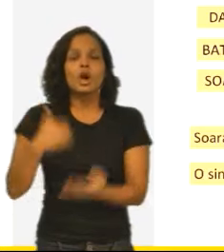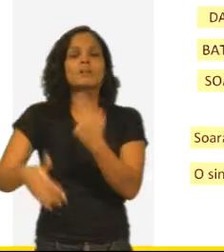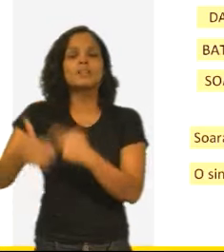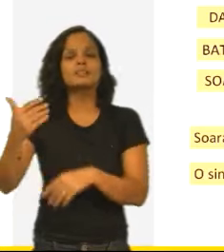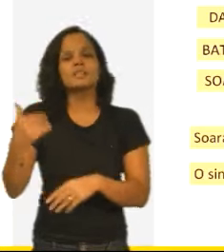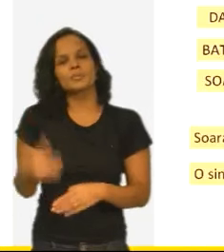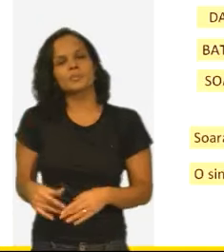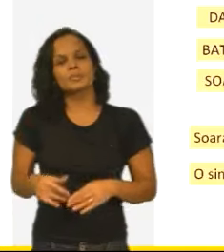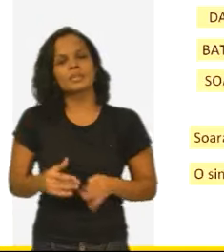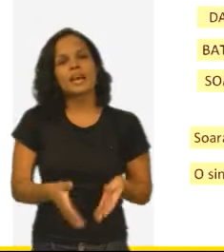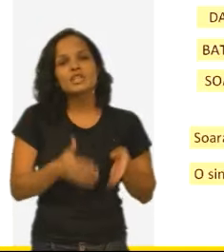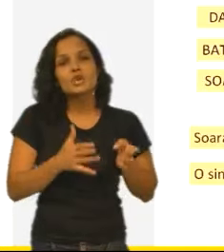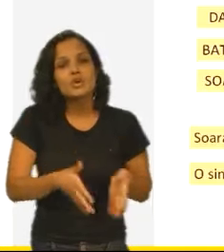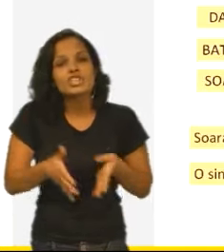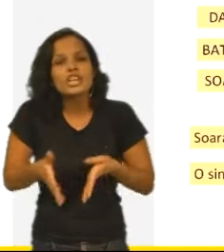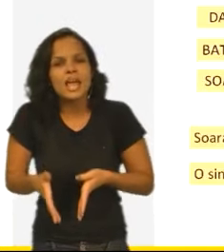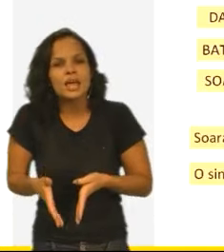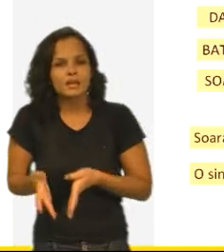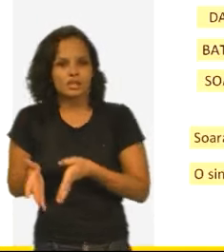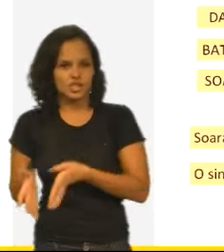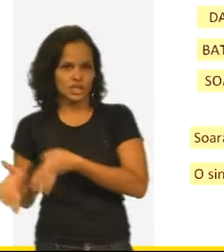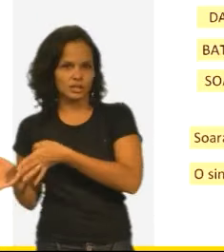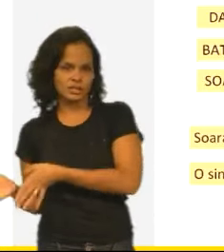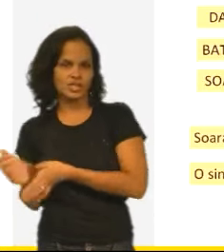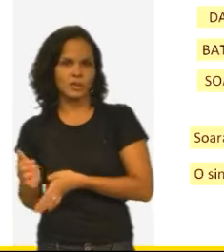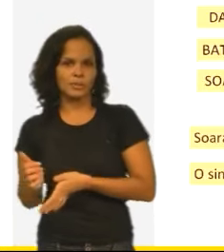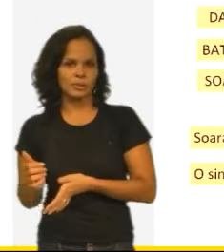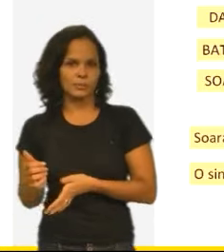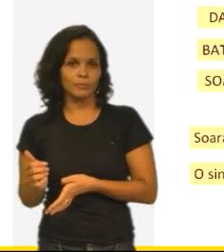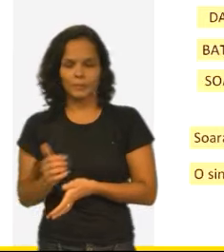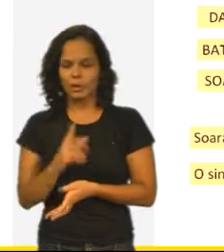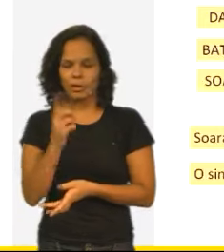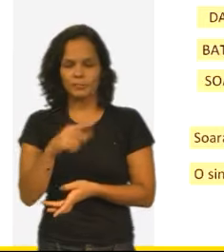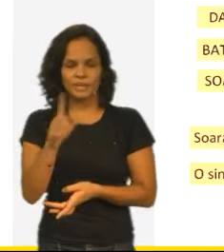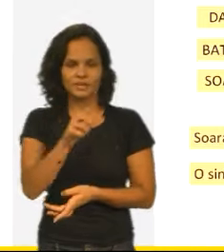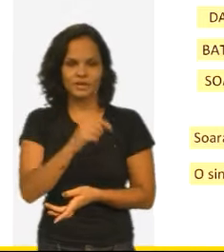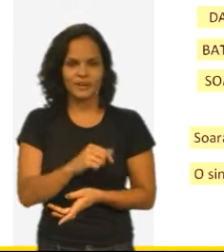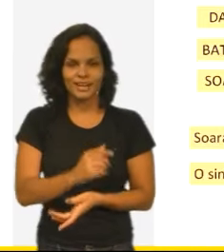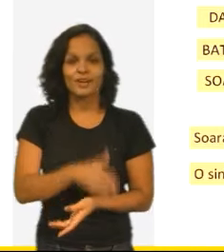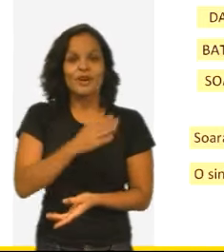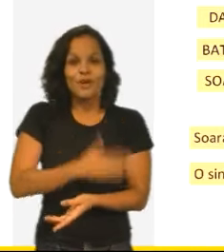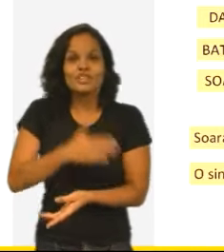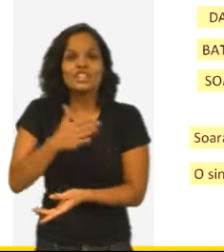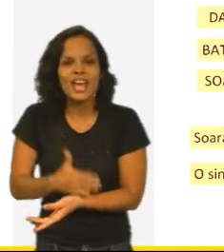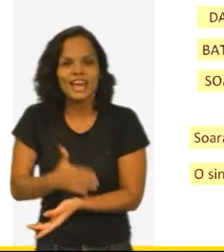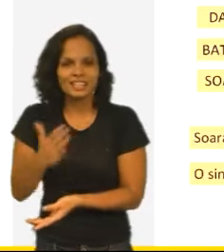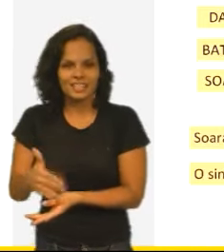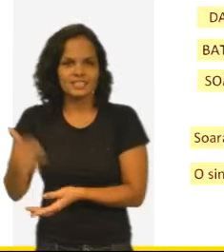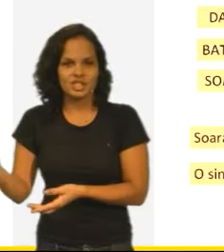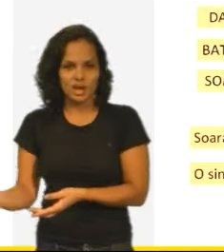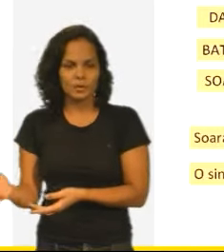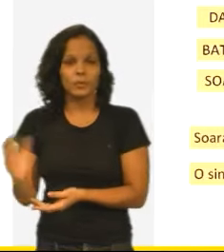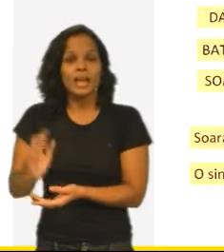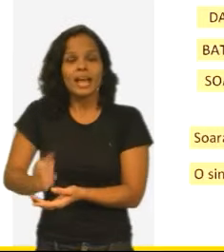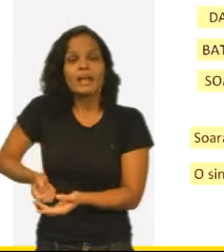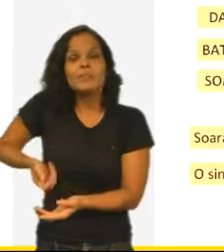Uma terceira possibilidade, hoje é dia 15 de abril. Ó, esse eu já falei. Hoje é 15 de abril. Embora